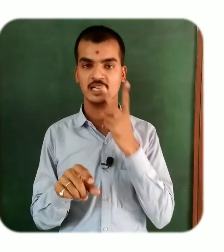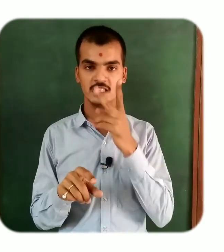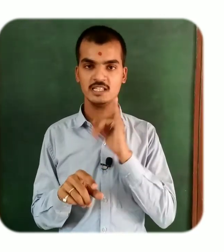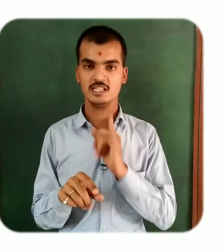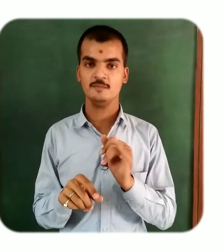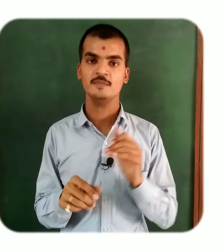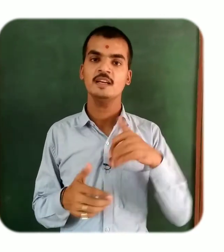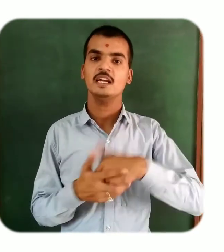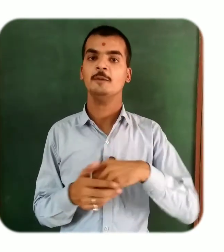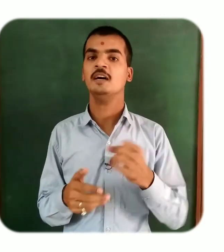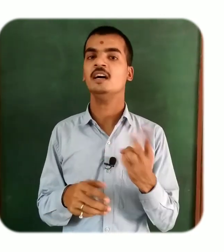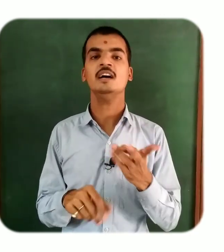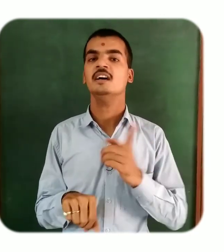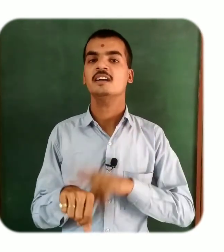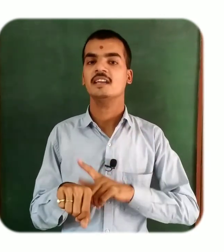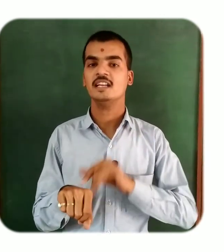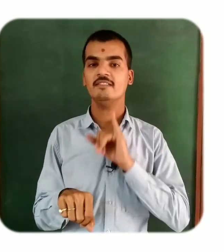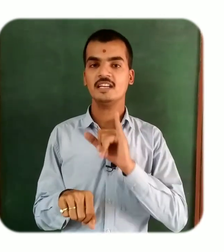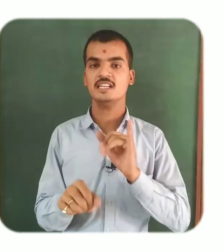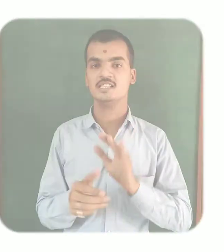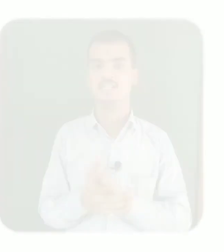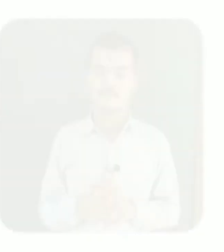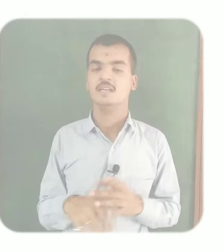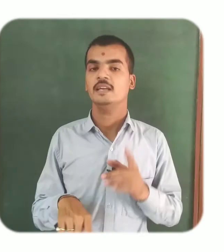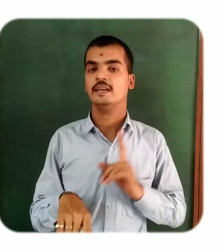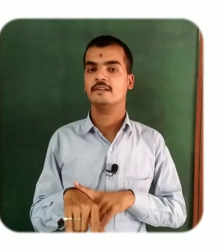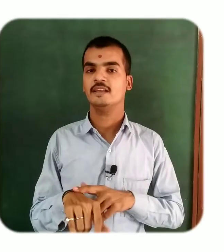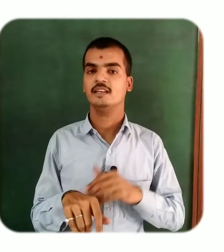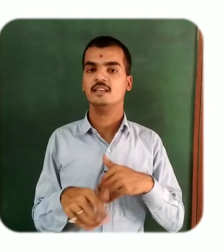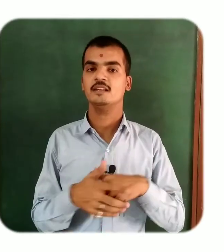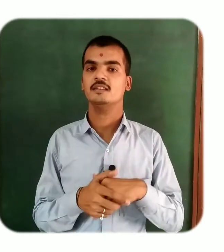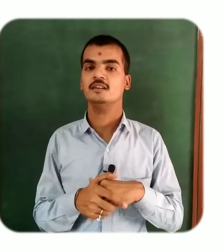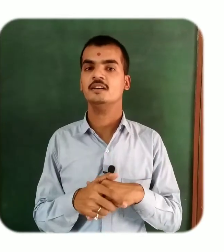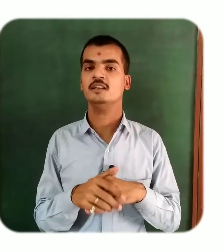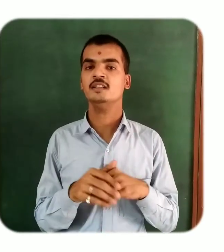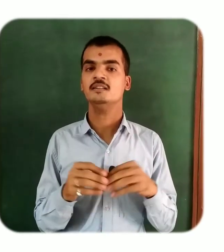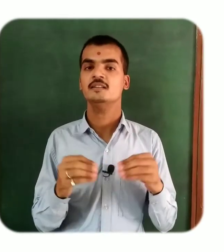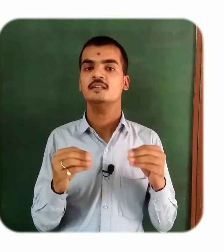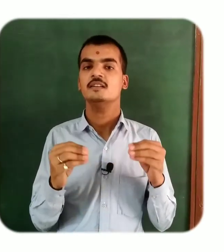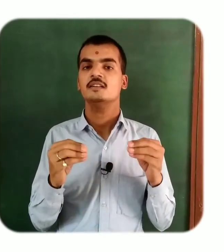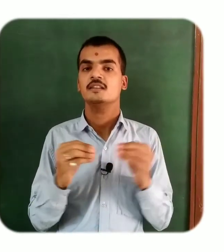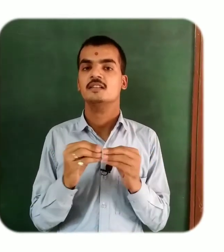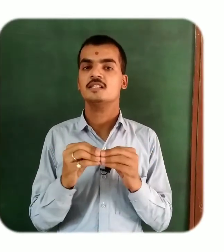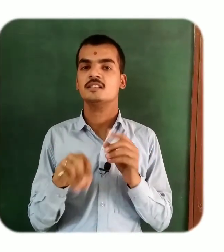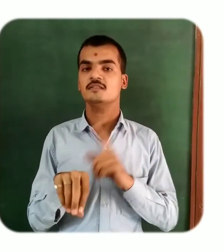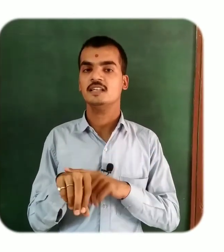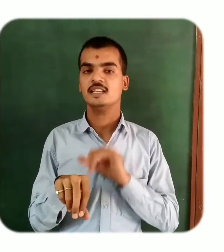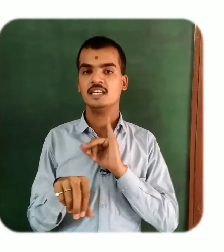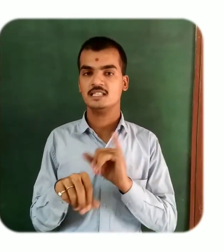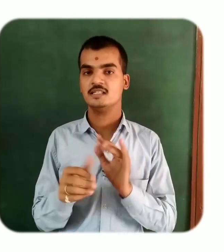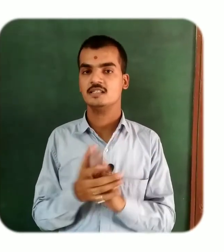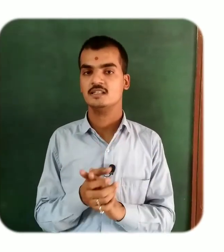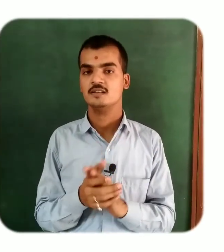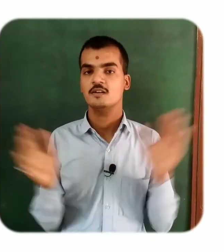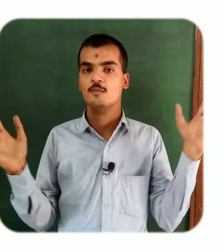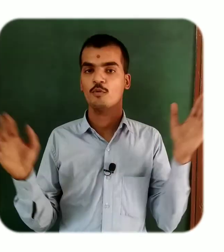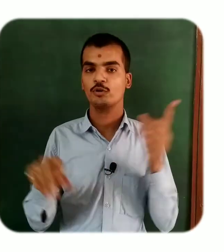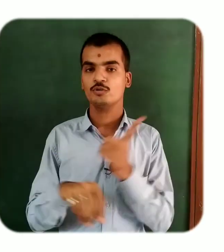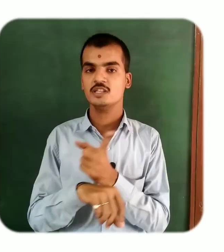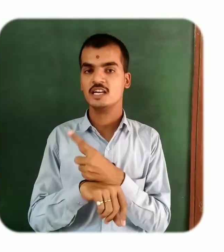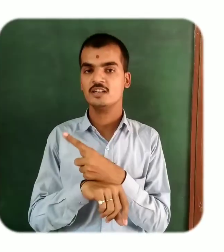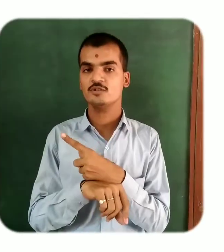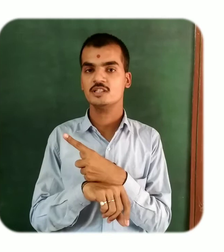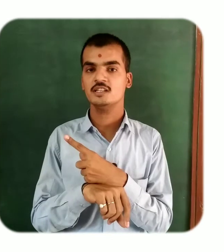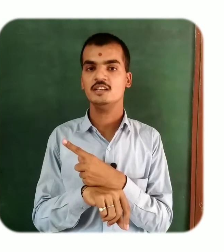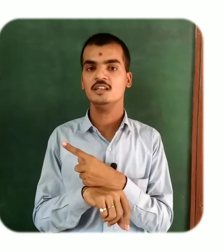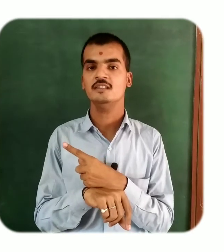ઘડિયાળનું દેખાય છે, એમાં કેટલા વાગ્યા છે? એ ઘડિયાળની અંદર 10 વાગેલા છે. મોટો